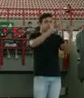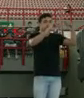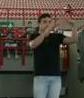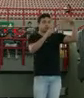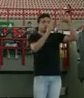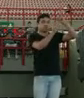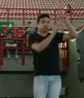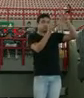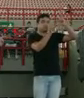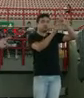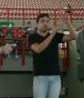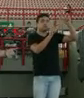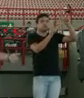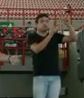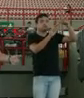geneticamente